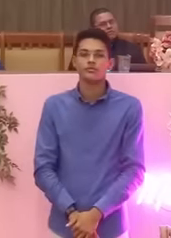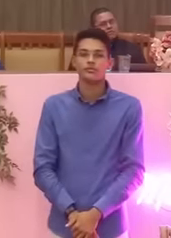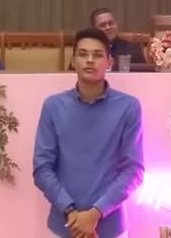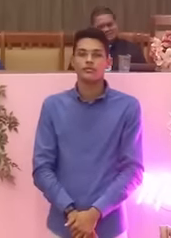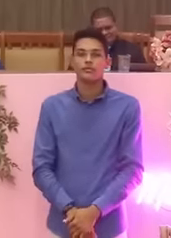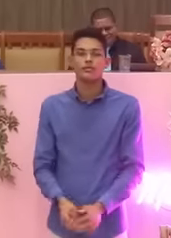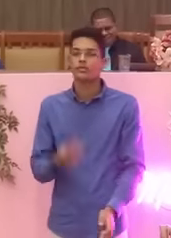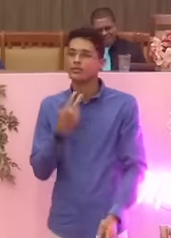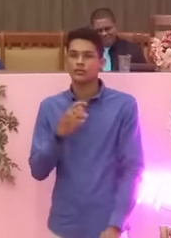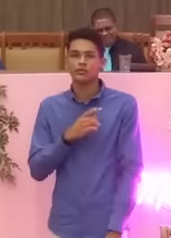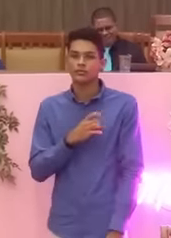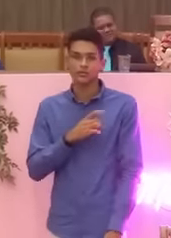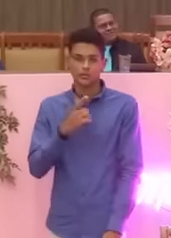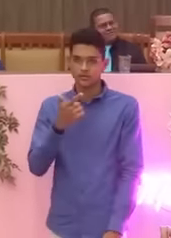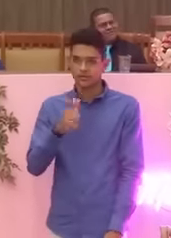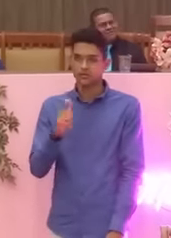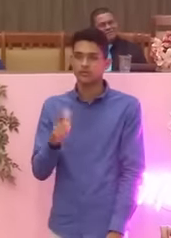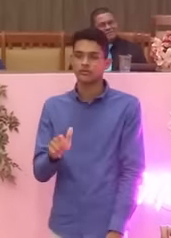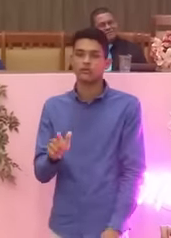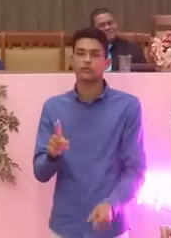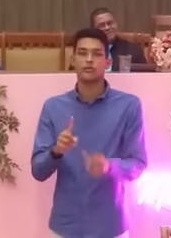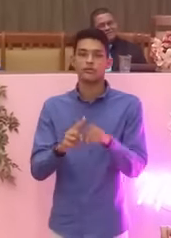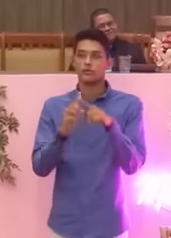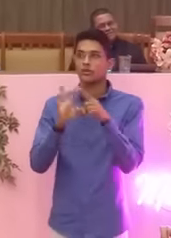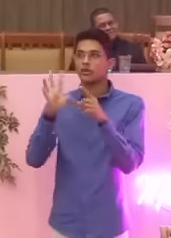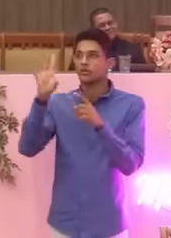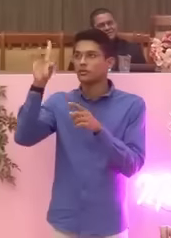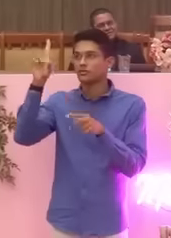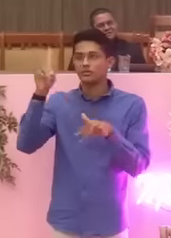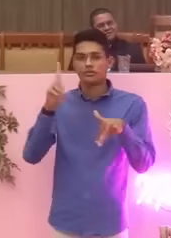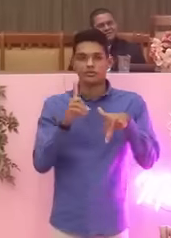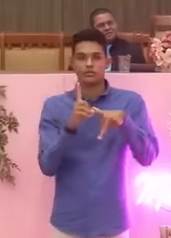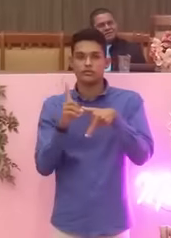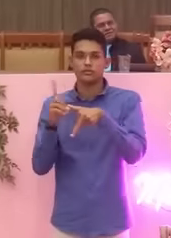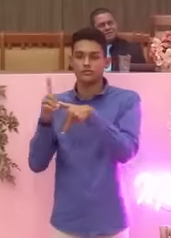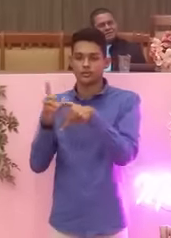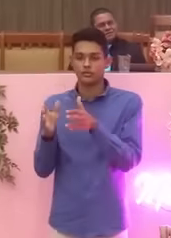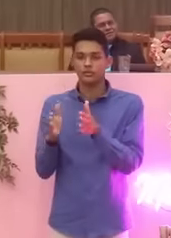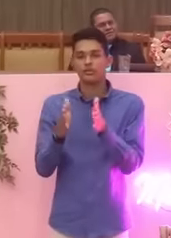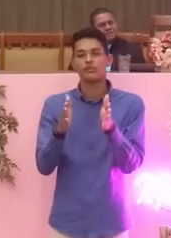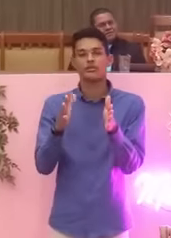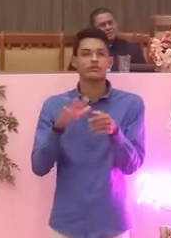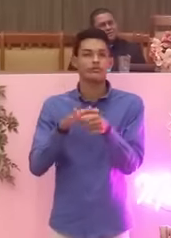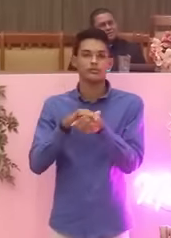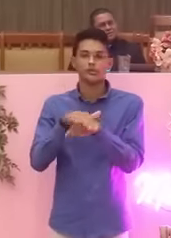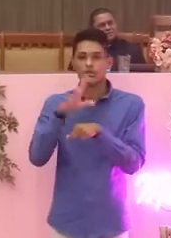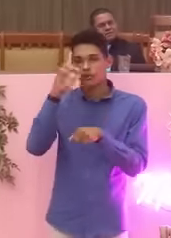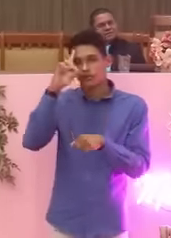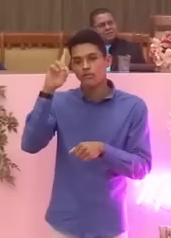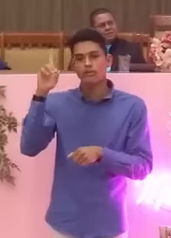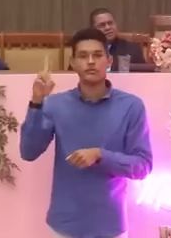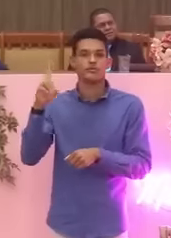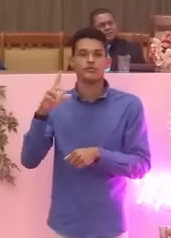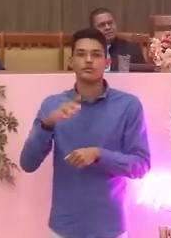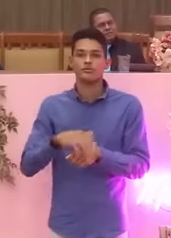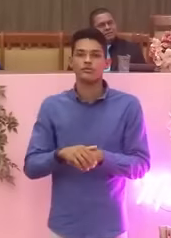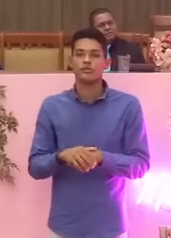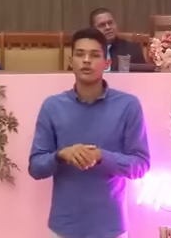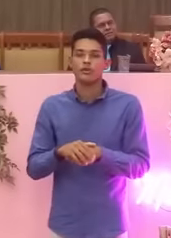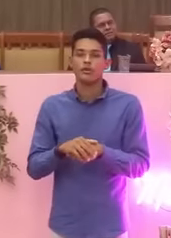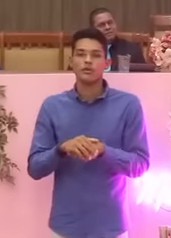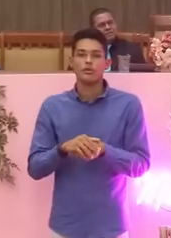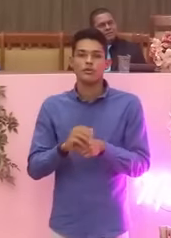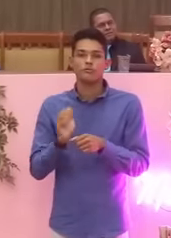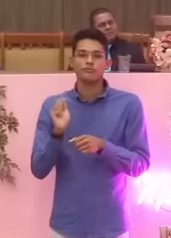nada entrou na legalidade tu pode andar tranquilo de noite de dia entrou na legalidade pode jogar feitiço pode jogar cobra